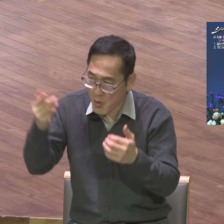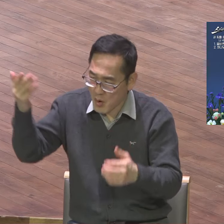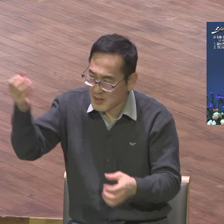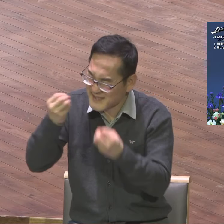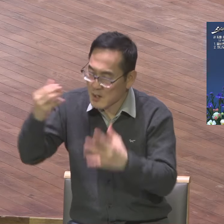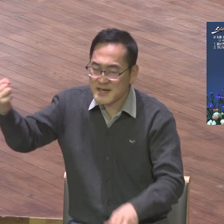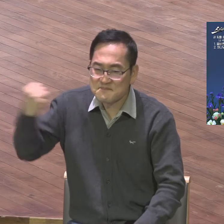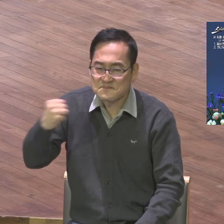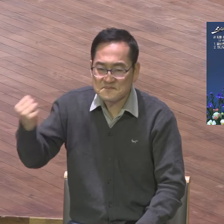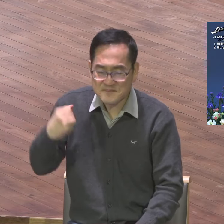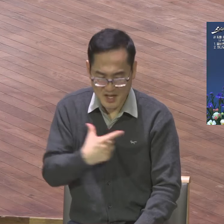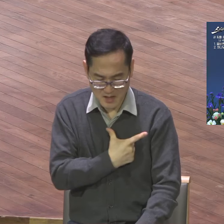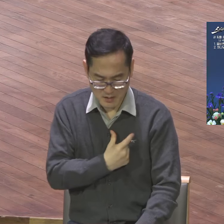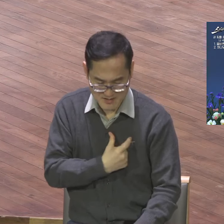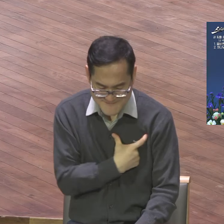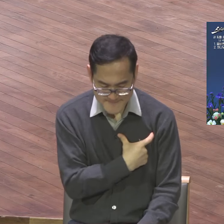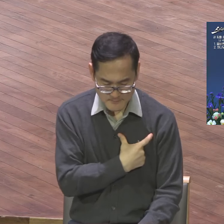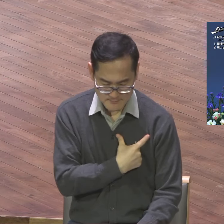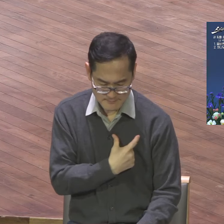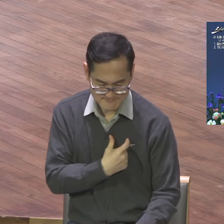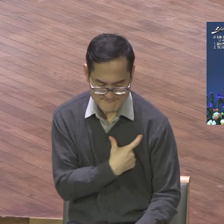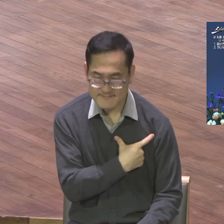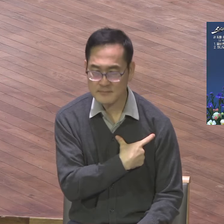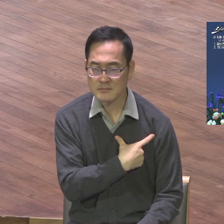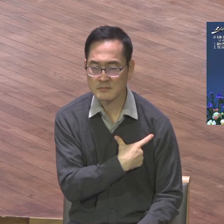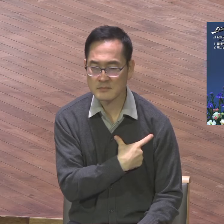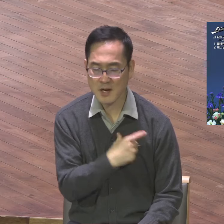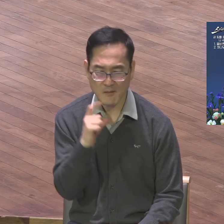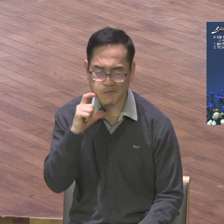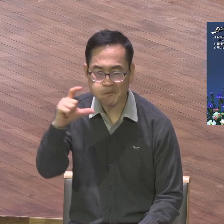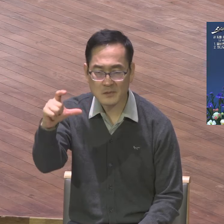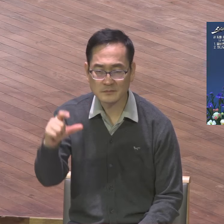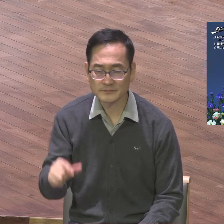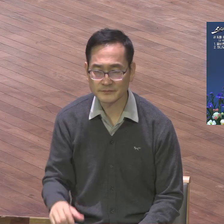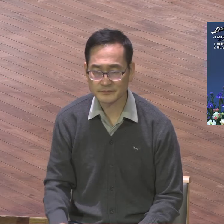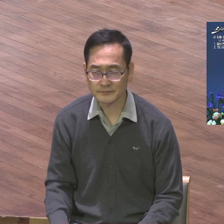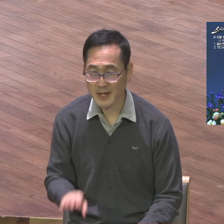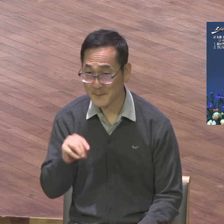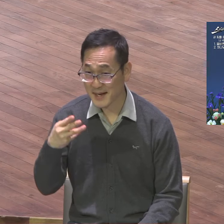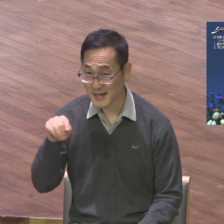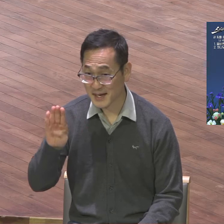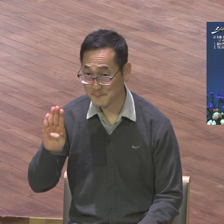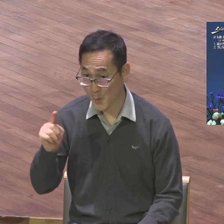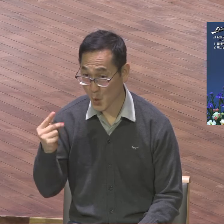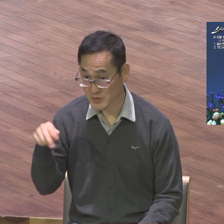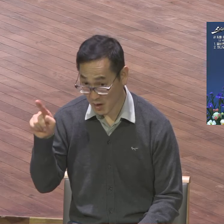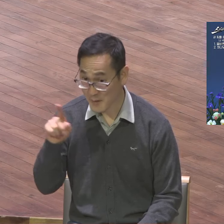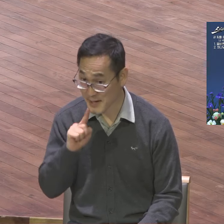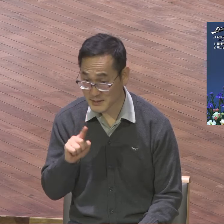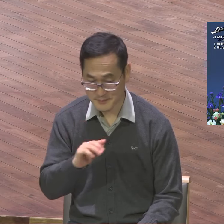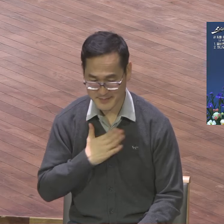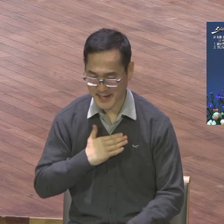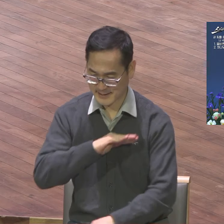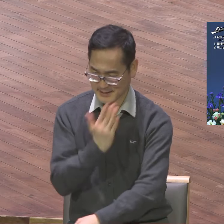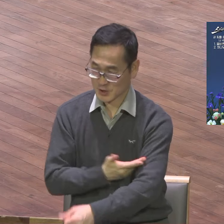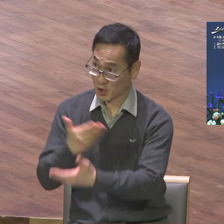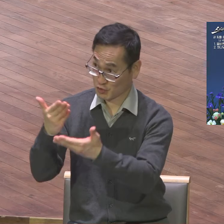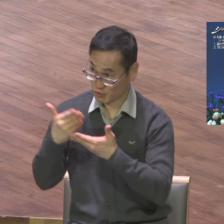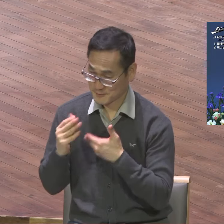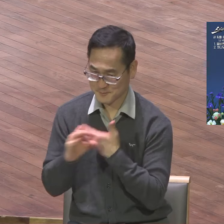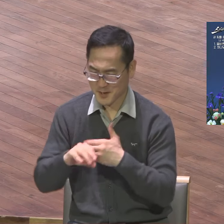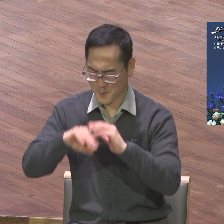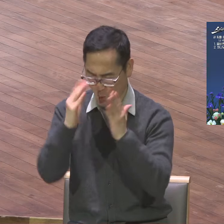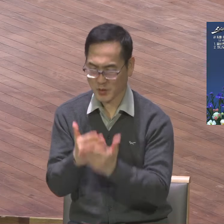때문에 사도 바울은 빌립보 4장 13절에 내게 능력 주신 자 안에서 내가 뭐요? 모든 것을